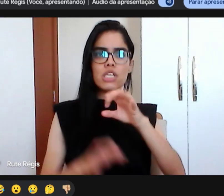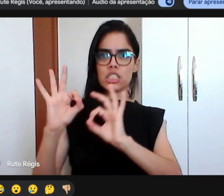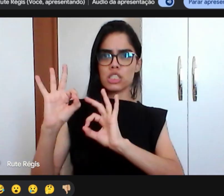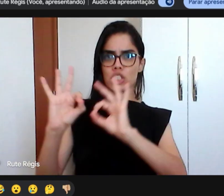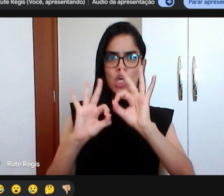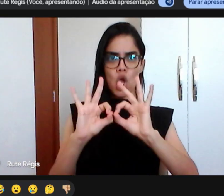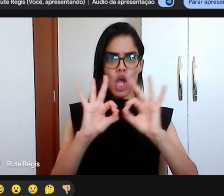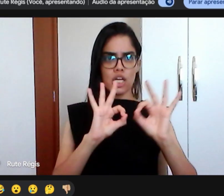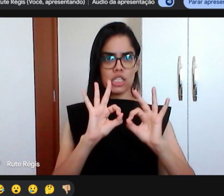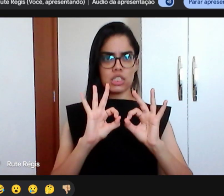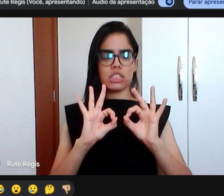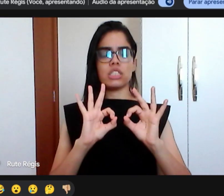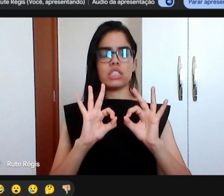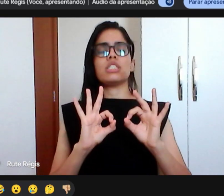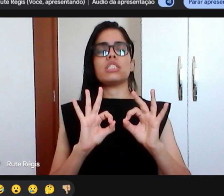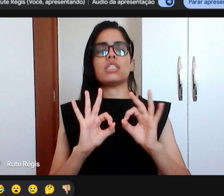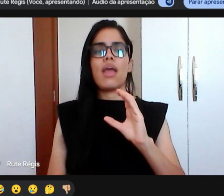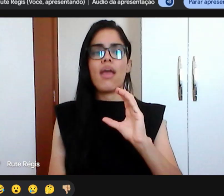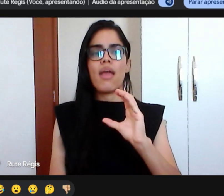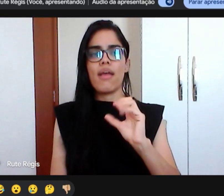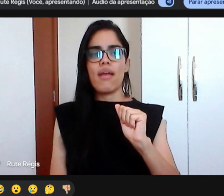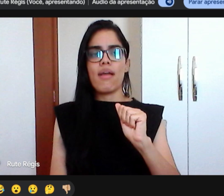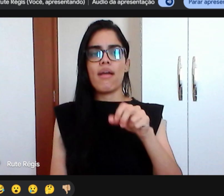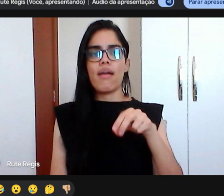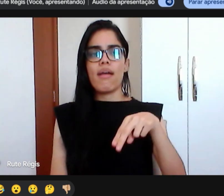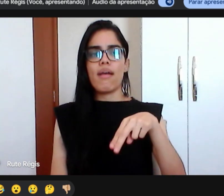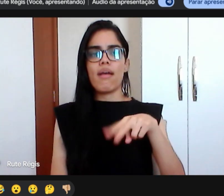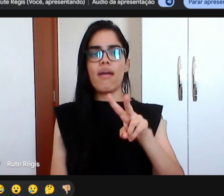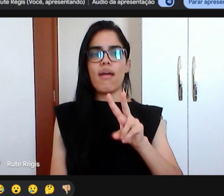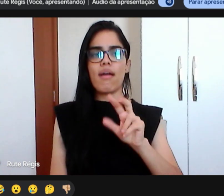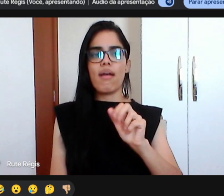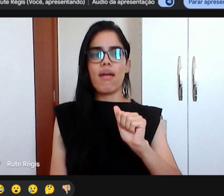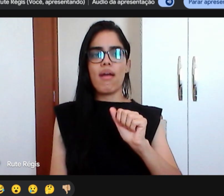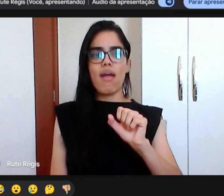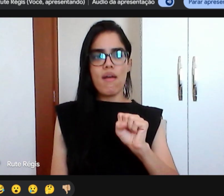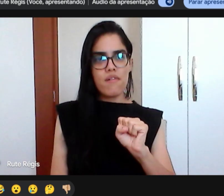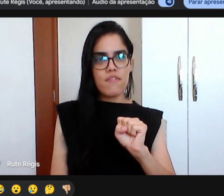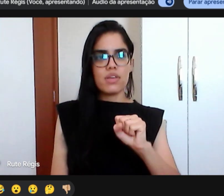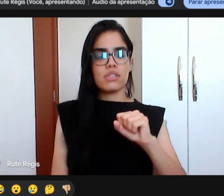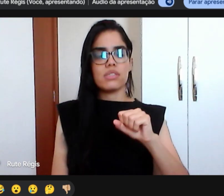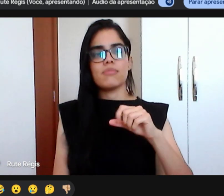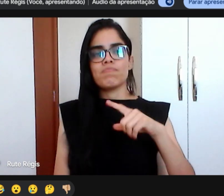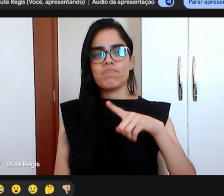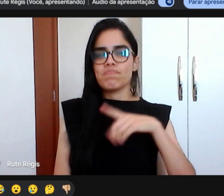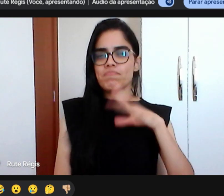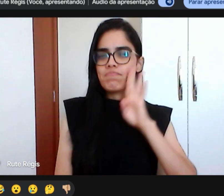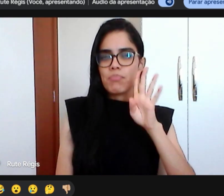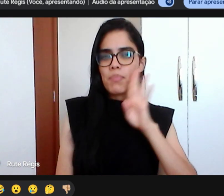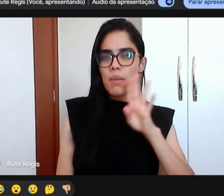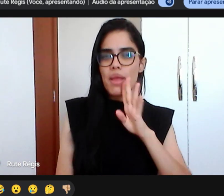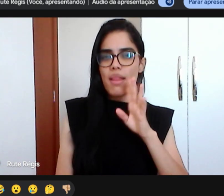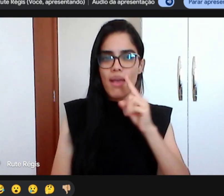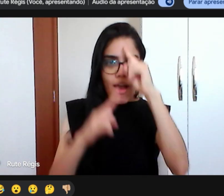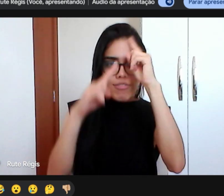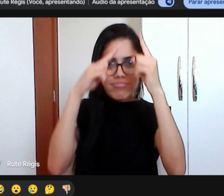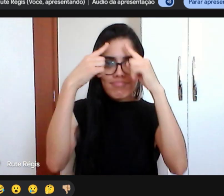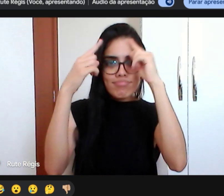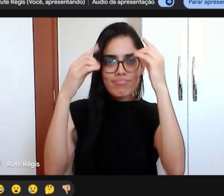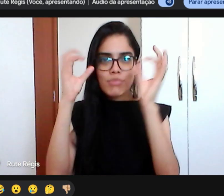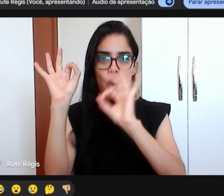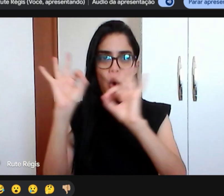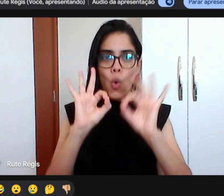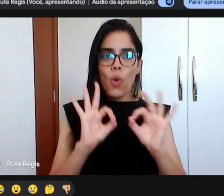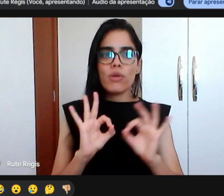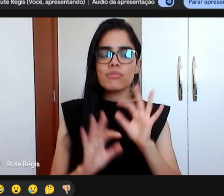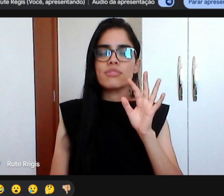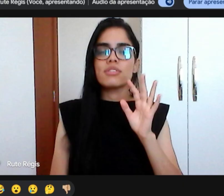E aí vocês organizam um PowerPoint, né? Pode ser pelo Canvas, porque no Canvas, né,